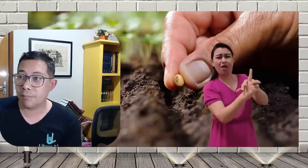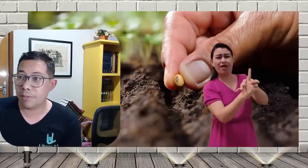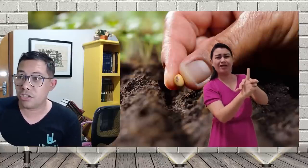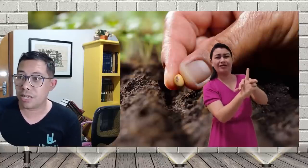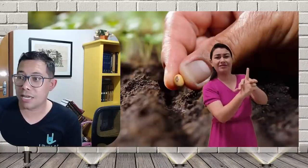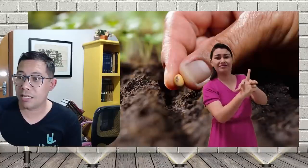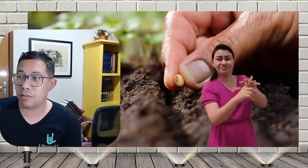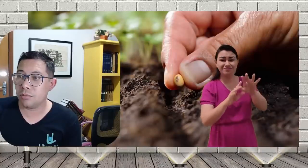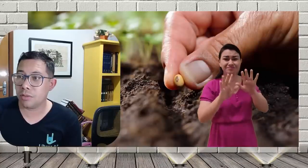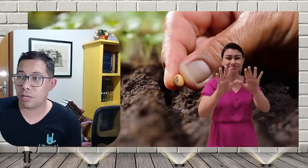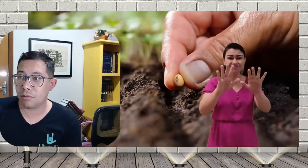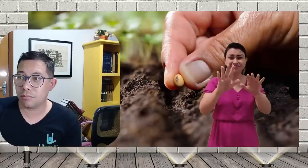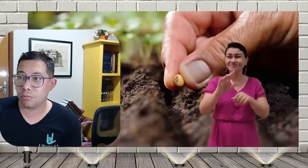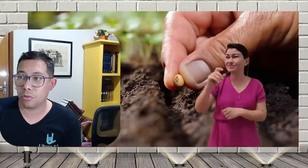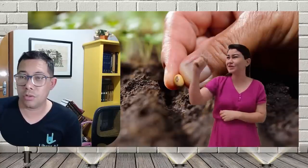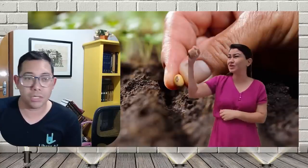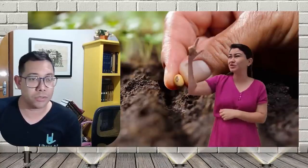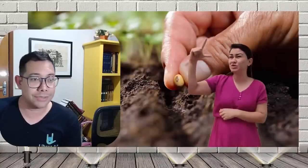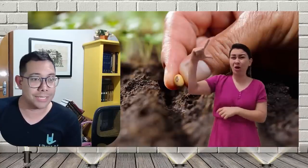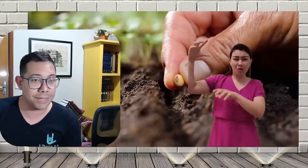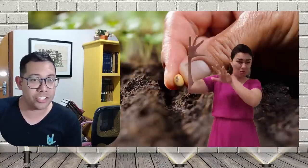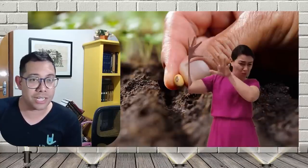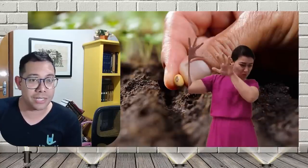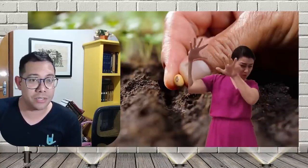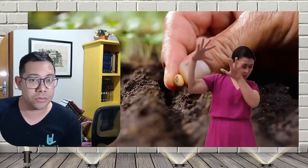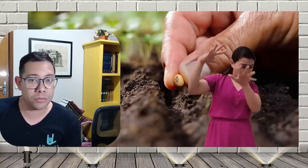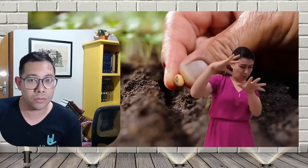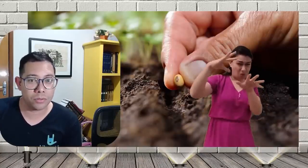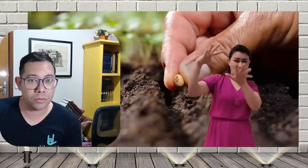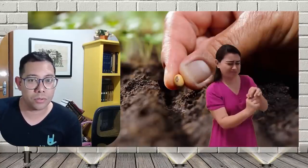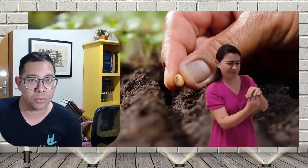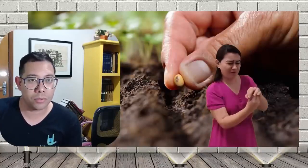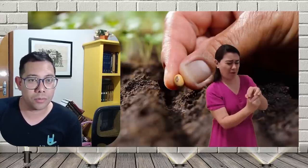Semente caindo, olha lá, ó, colocando a semente caindo.